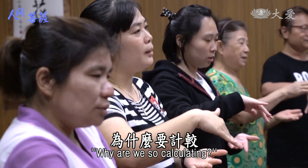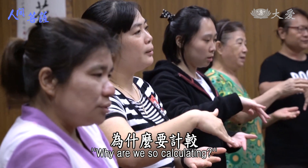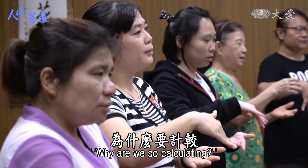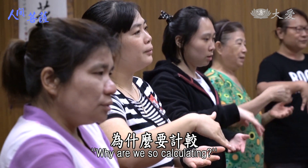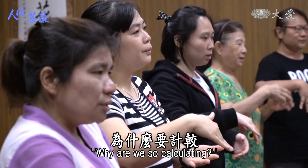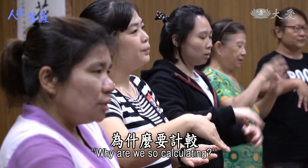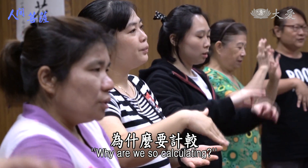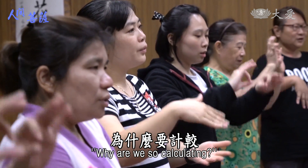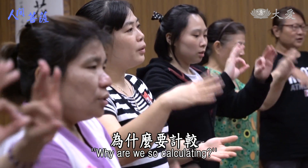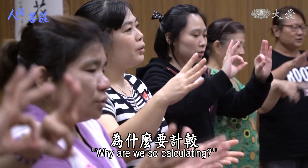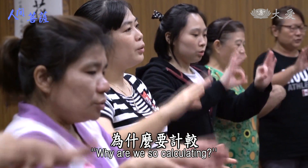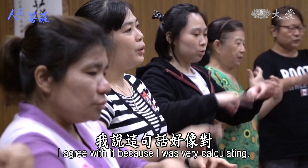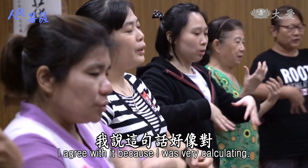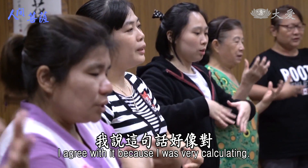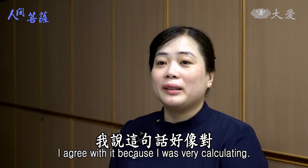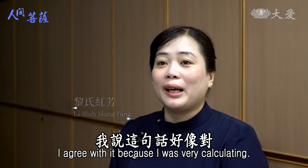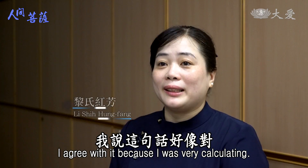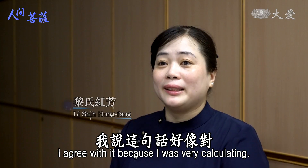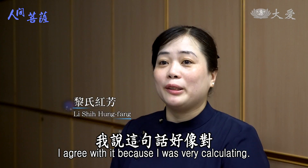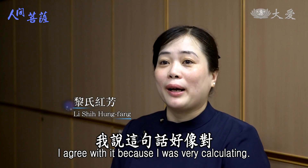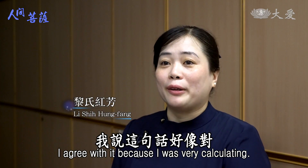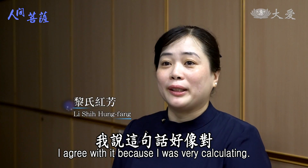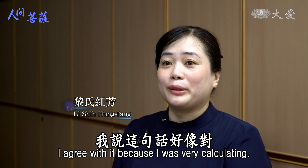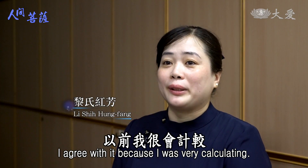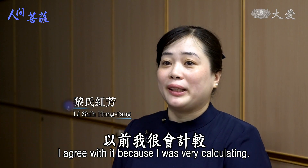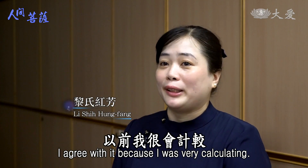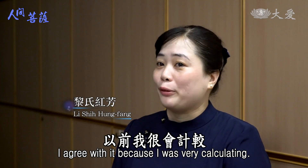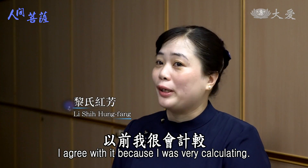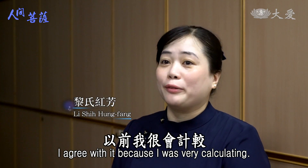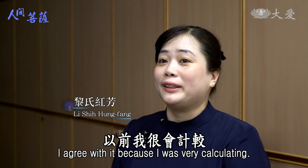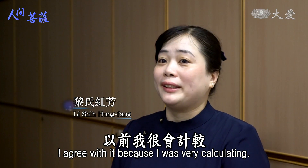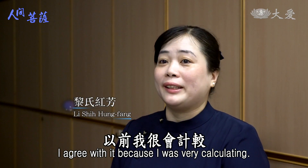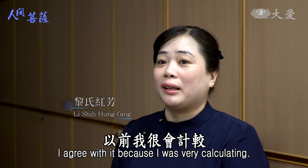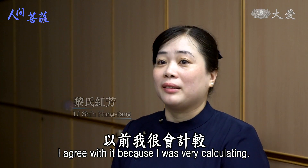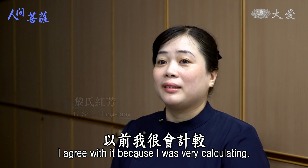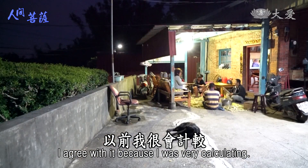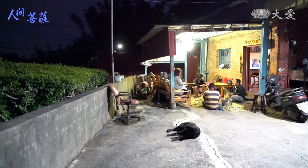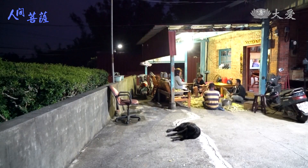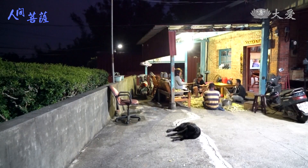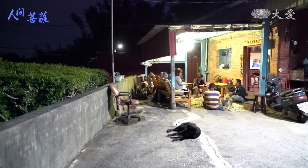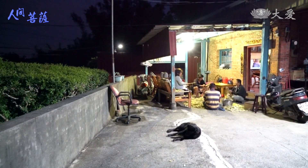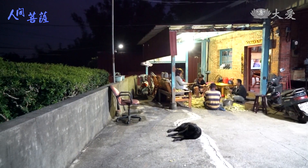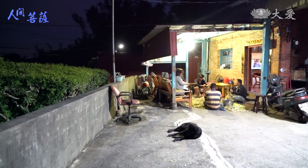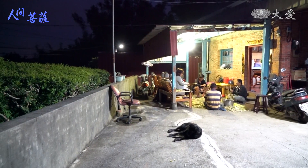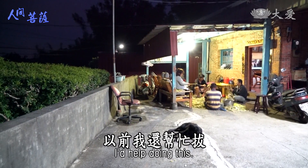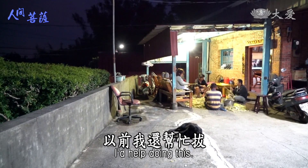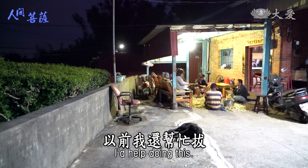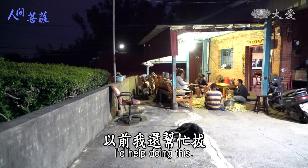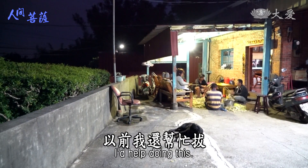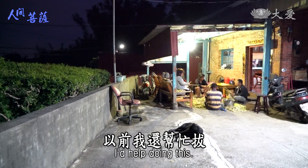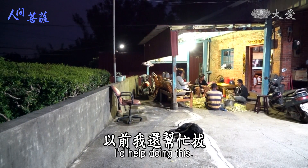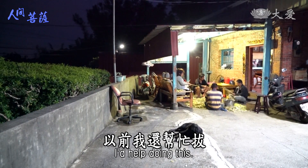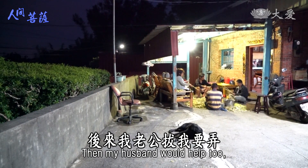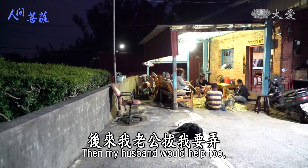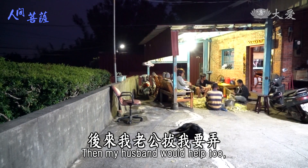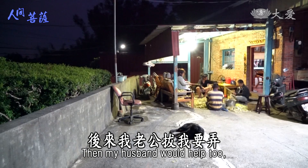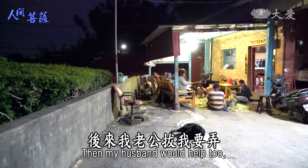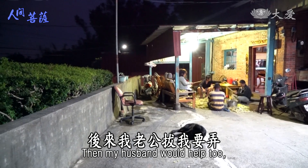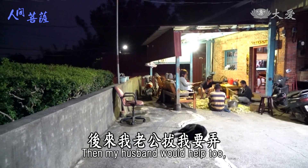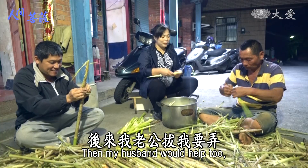么要计较？我说，哎，这句话好像对。以前我很会计较， 以前我还帮忙拔，后来我老公拔，